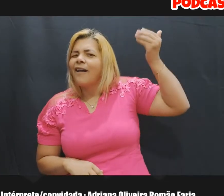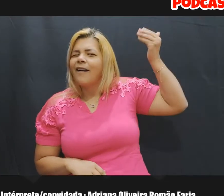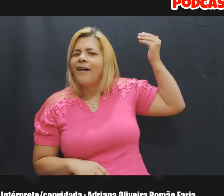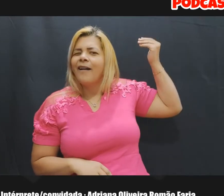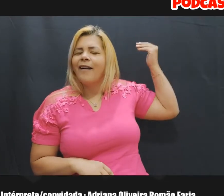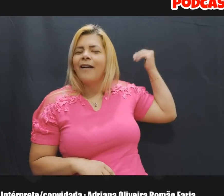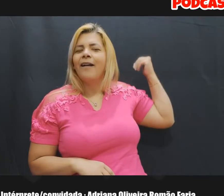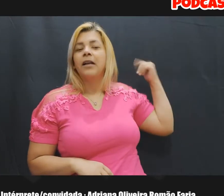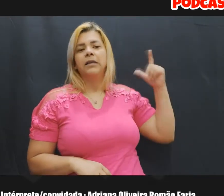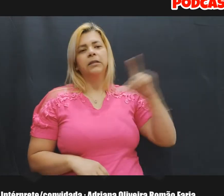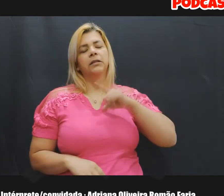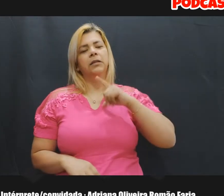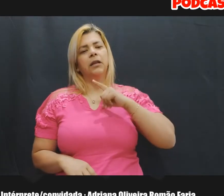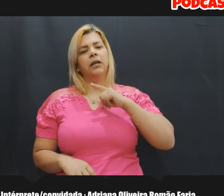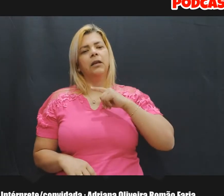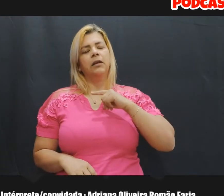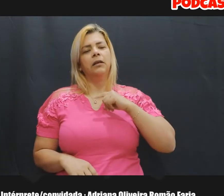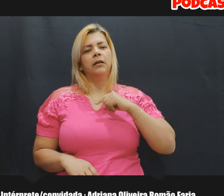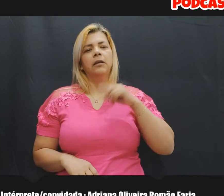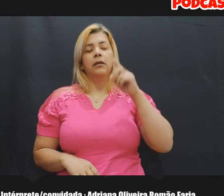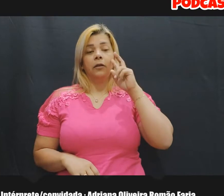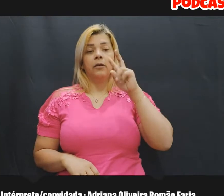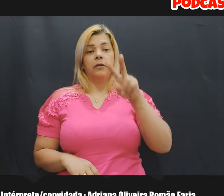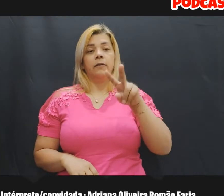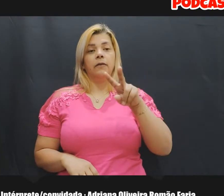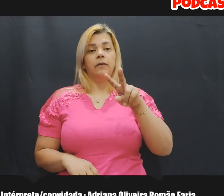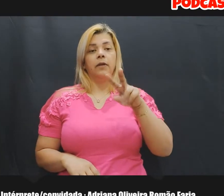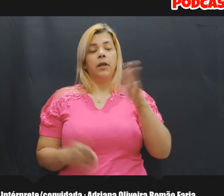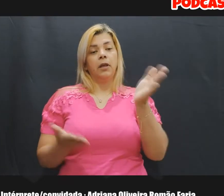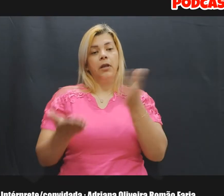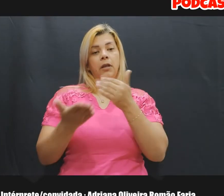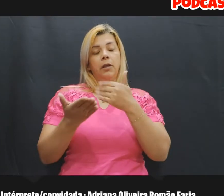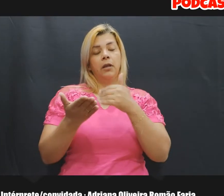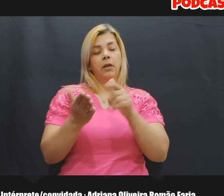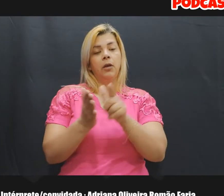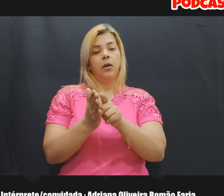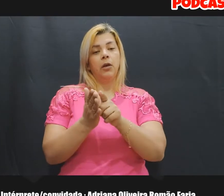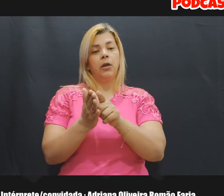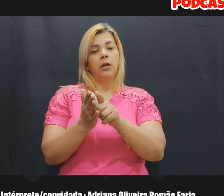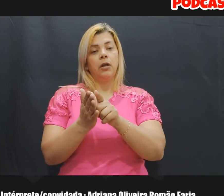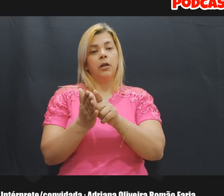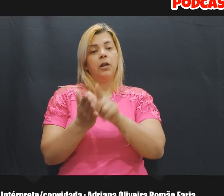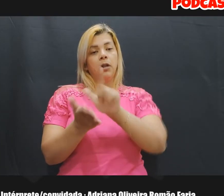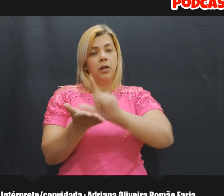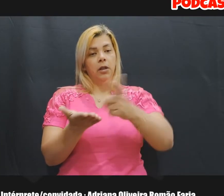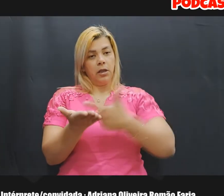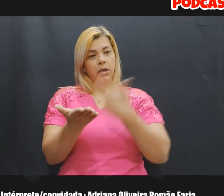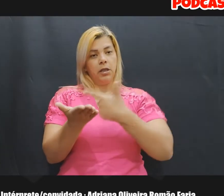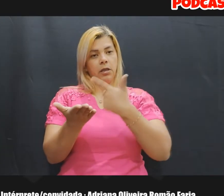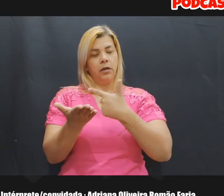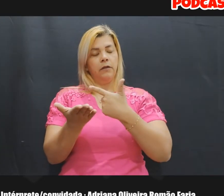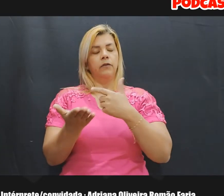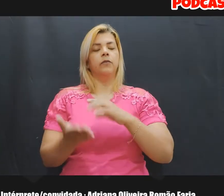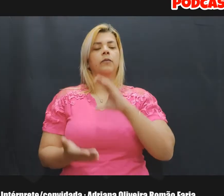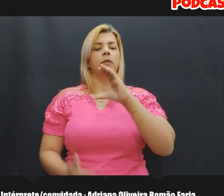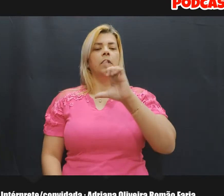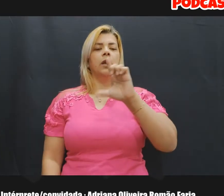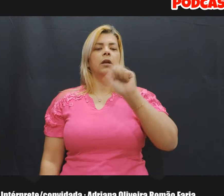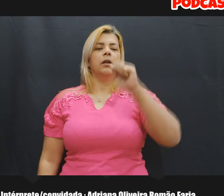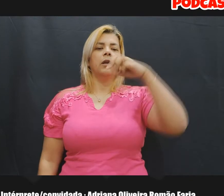surdos, inclusive eu indico todo mundo a ler um livro, se chama O Clamor do